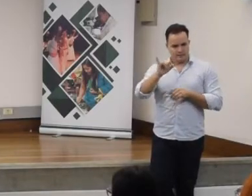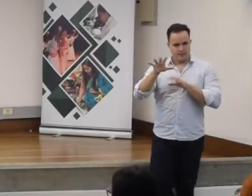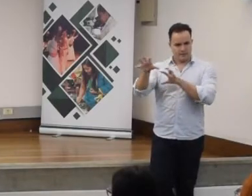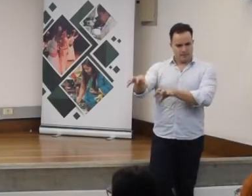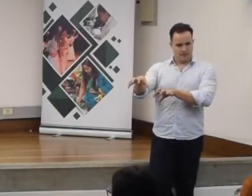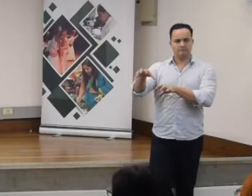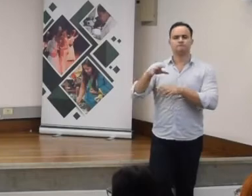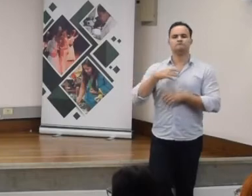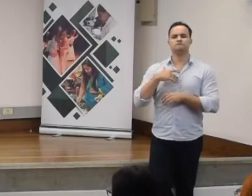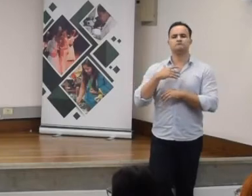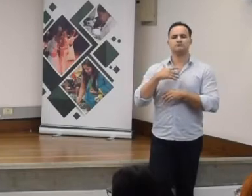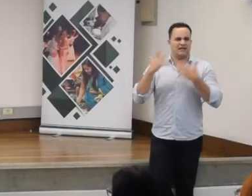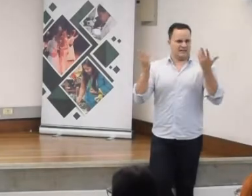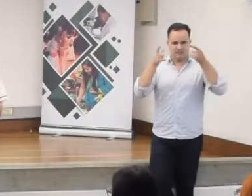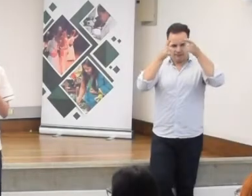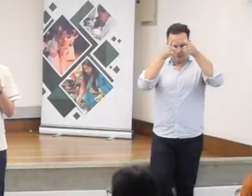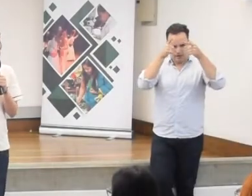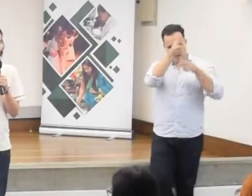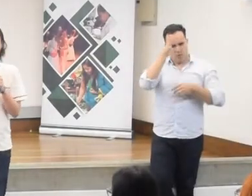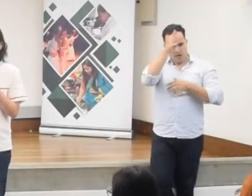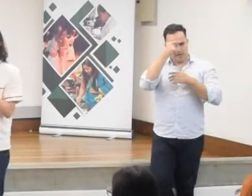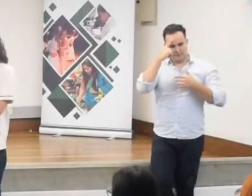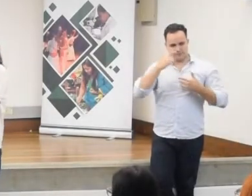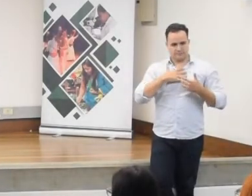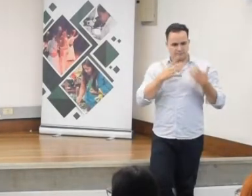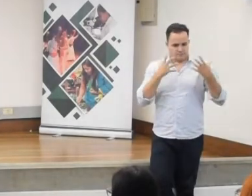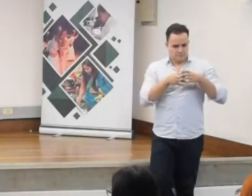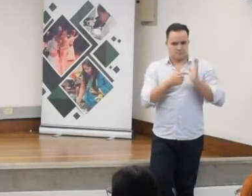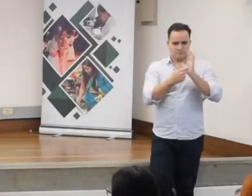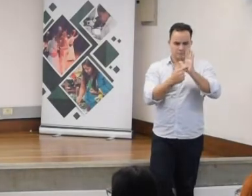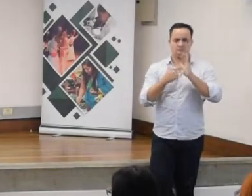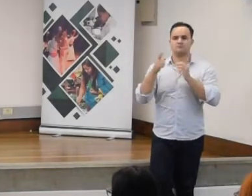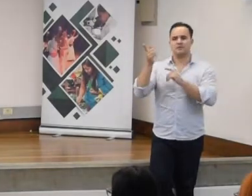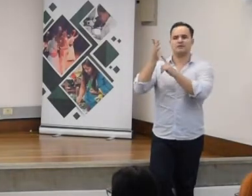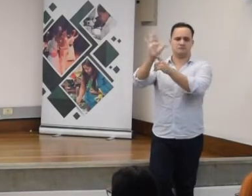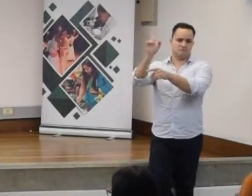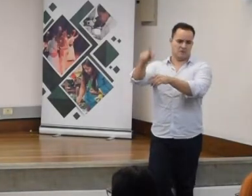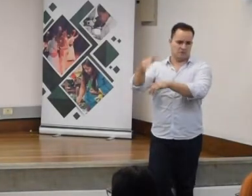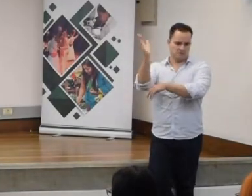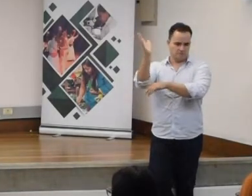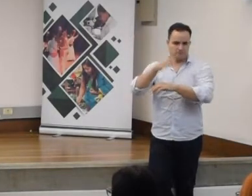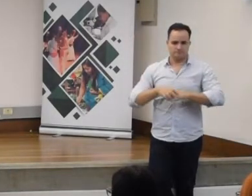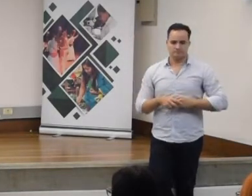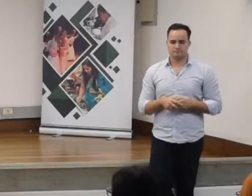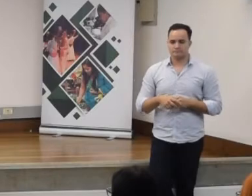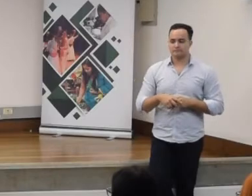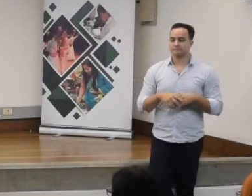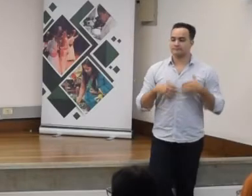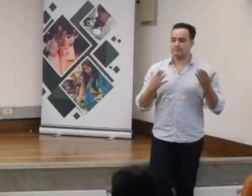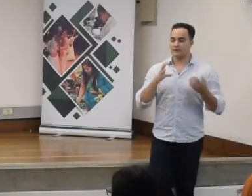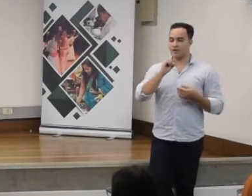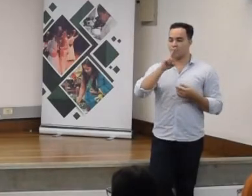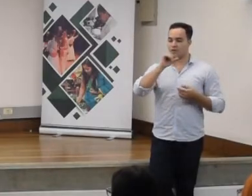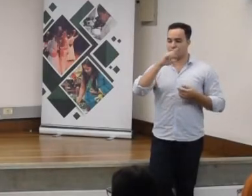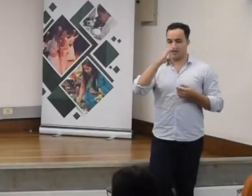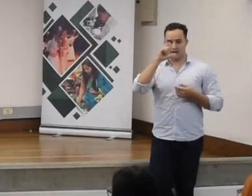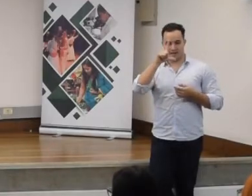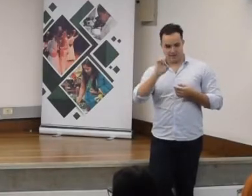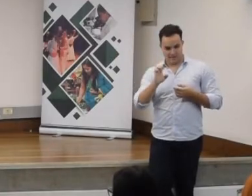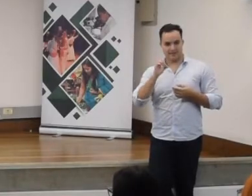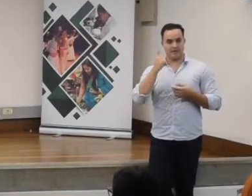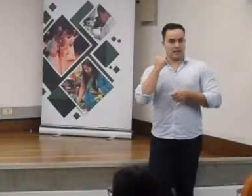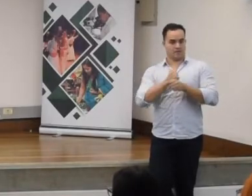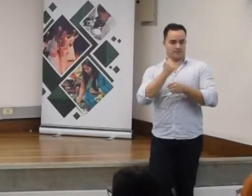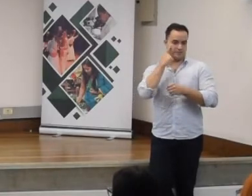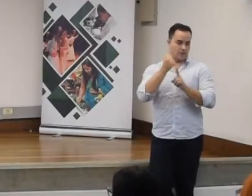que compartimos como iniciativas hermanas o como parte de este gran tejido de permanencia universitaria. Y en Oracle, que fue otro evento, digamos, destacado el